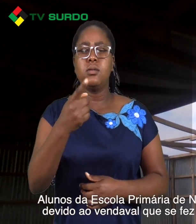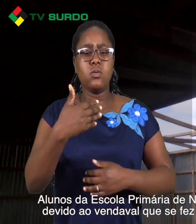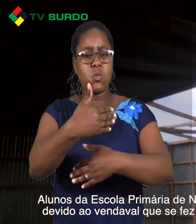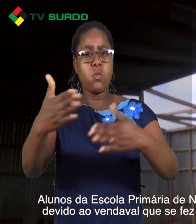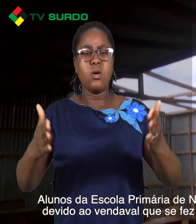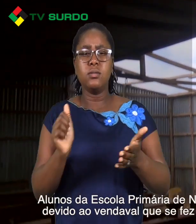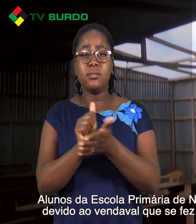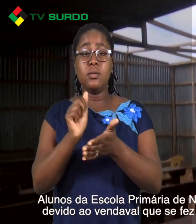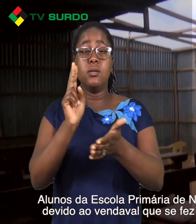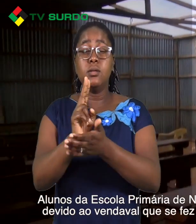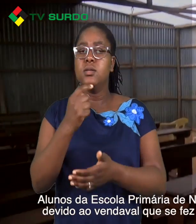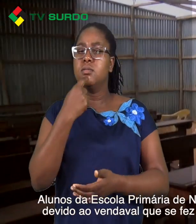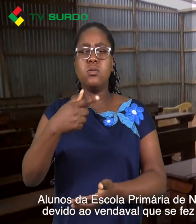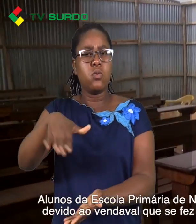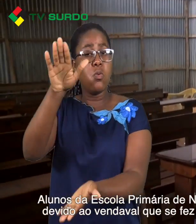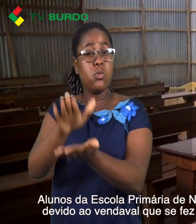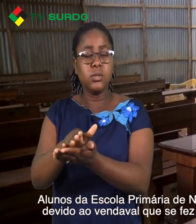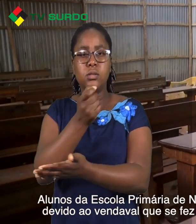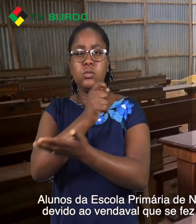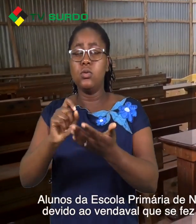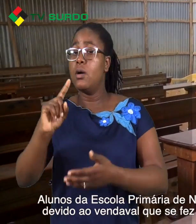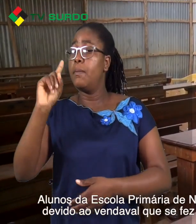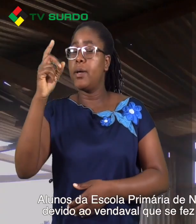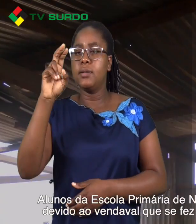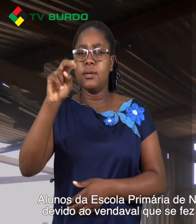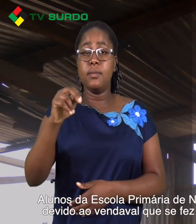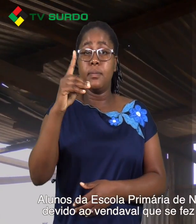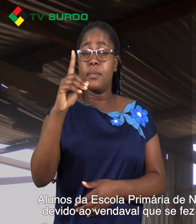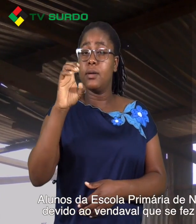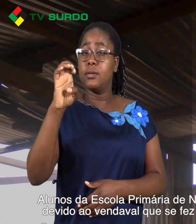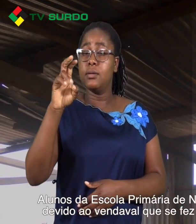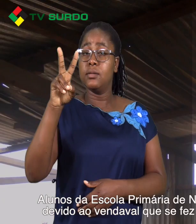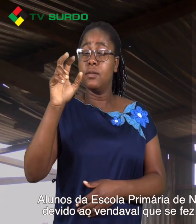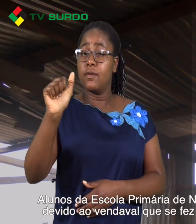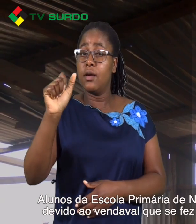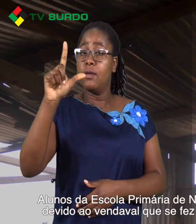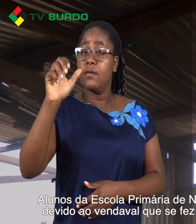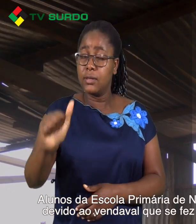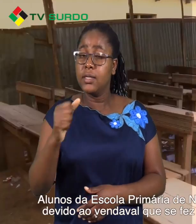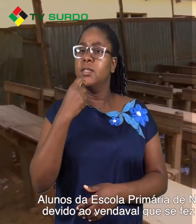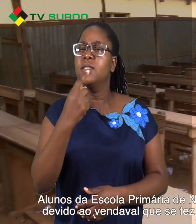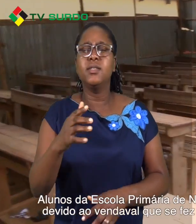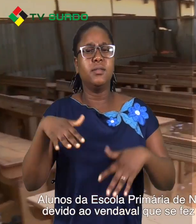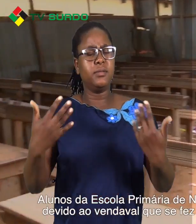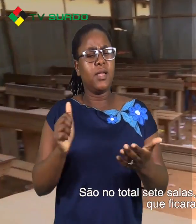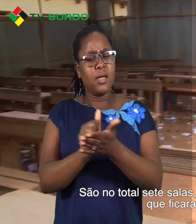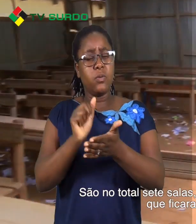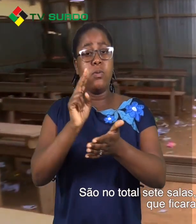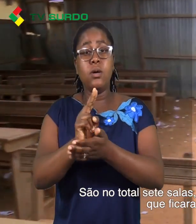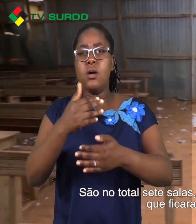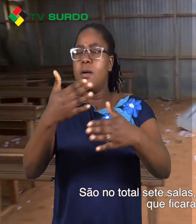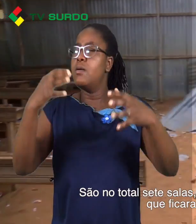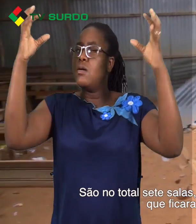Alunos da escola primária de Ilhavel estão sem sala de aulas devido ao Vindaval que se fez sem tiro no último final de semana.